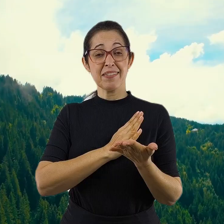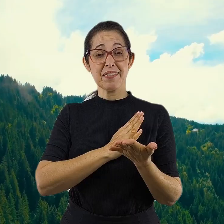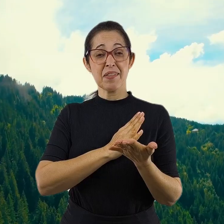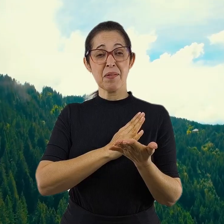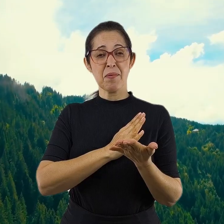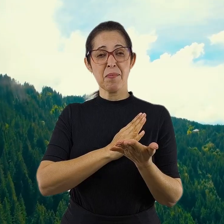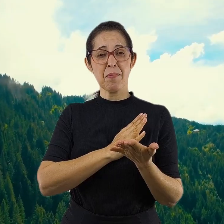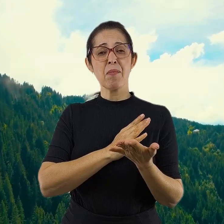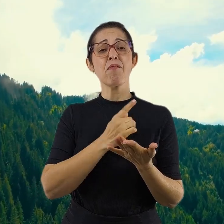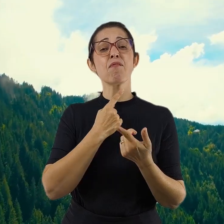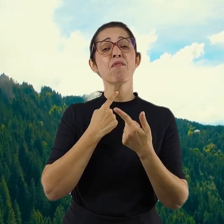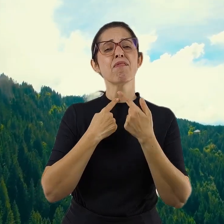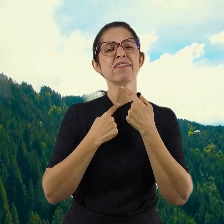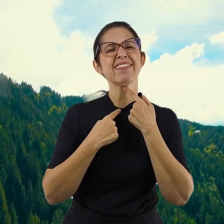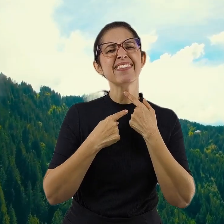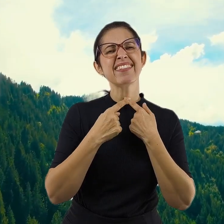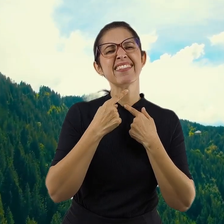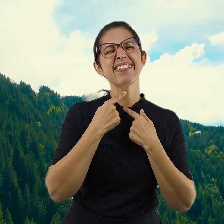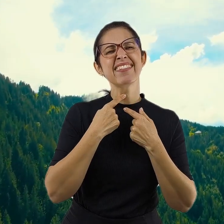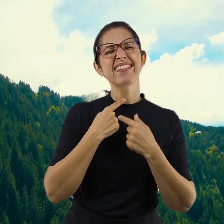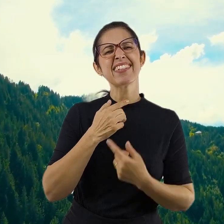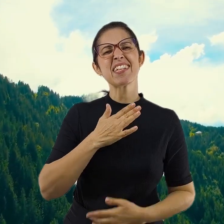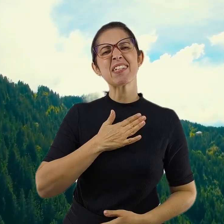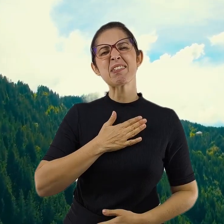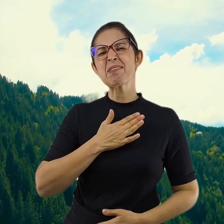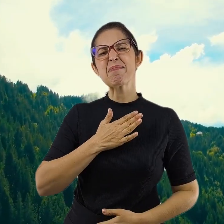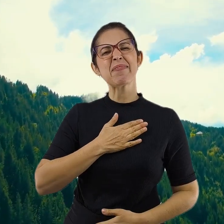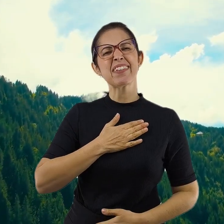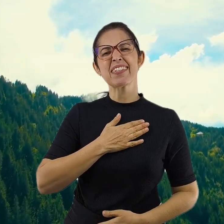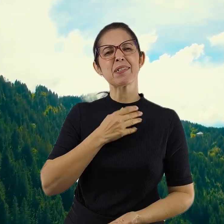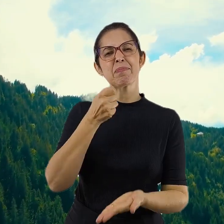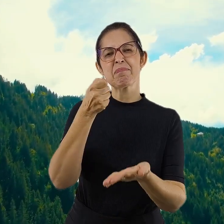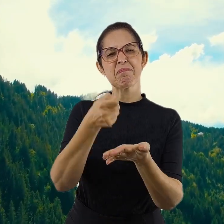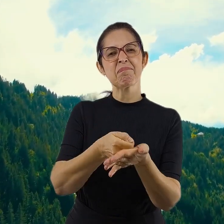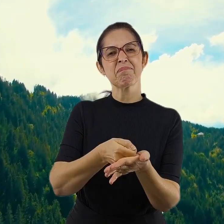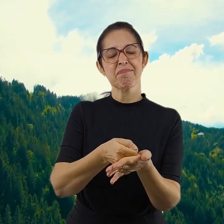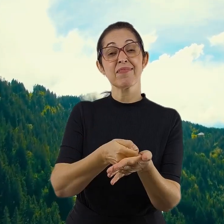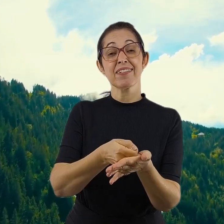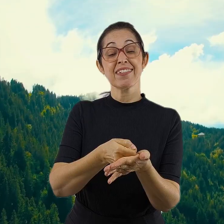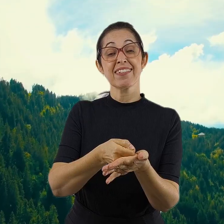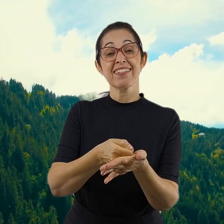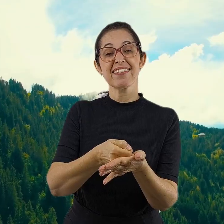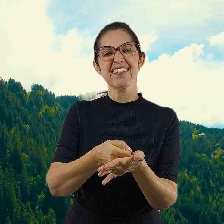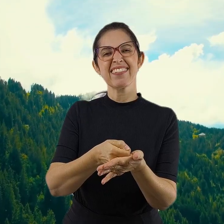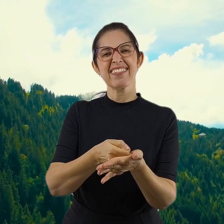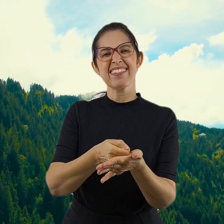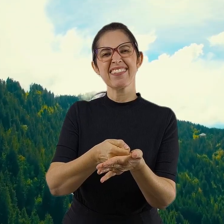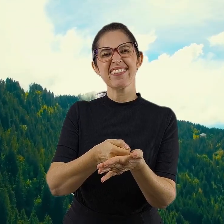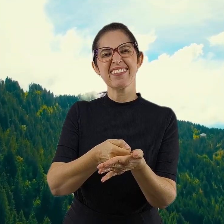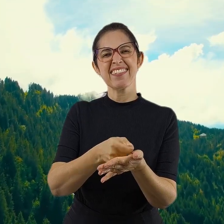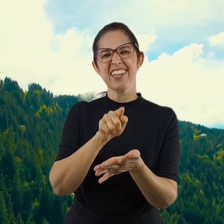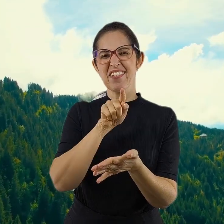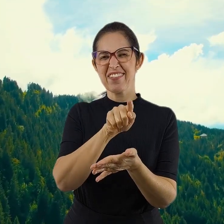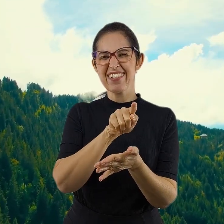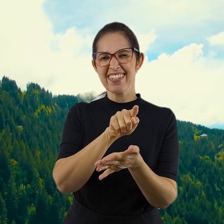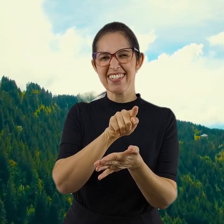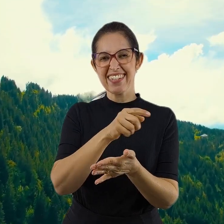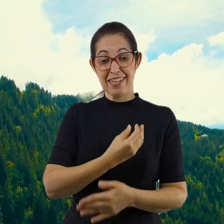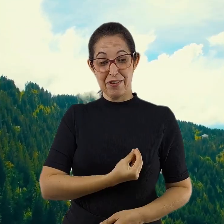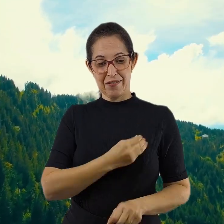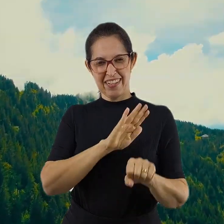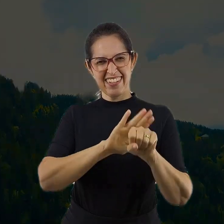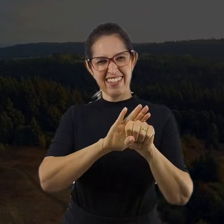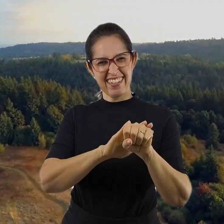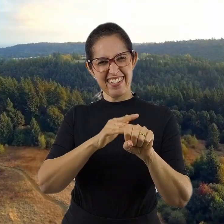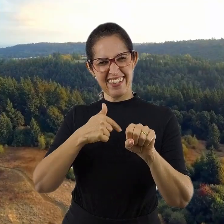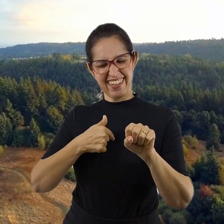minha vontade, Odresse, porque, filhos, Andrimiká, visitei as vossas vidas,